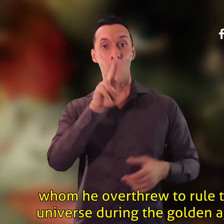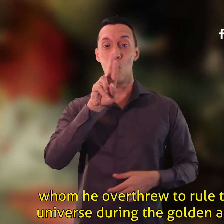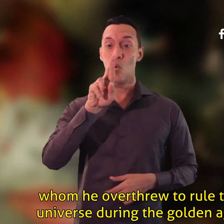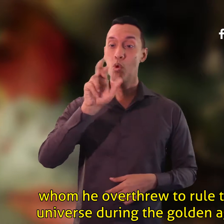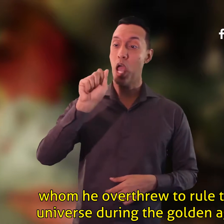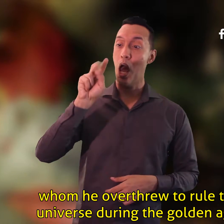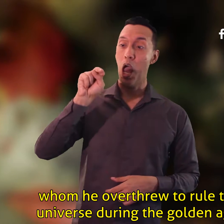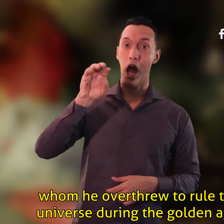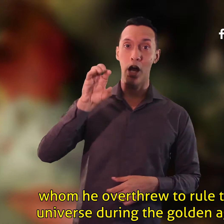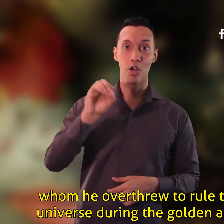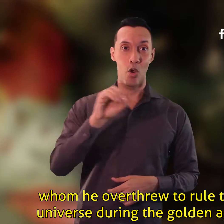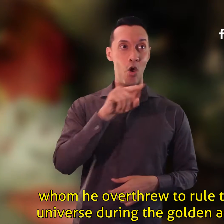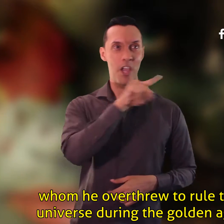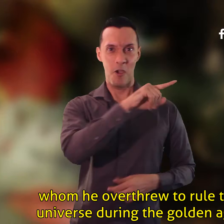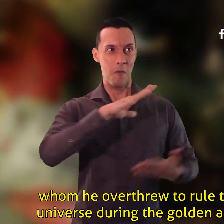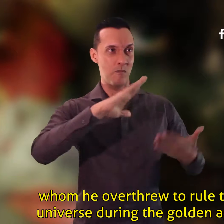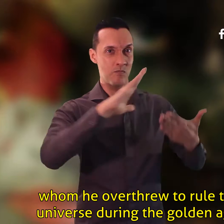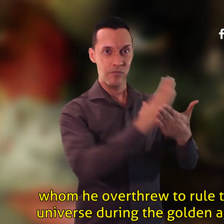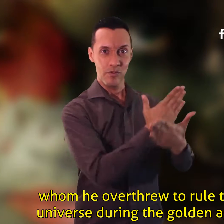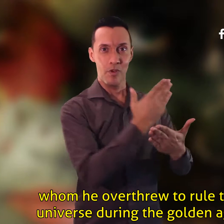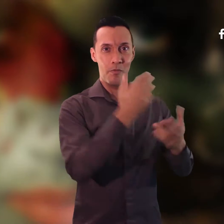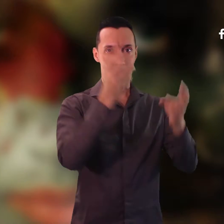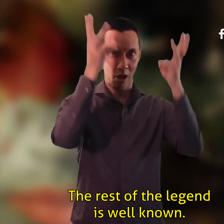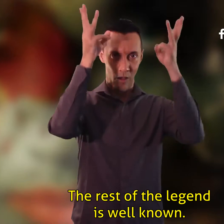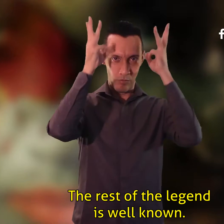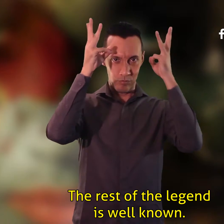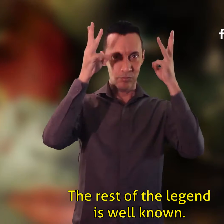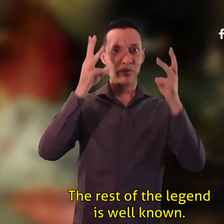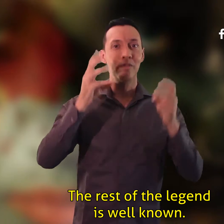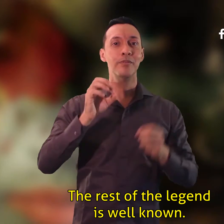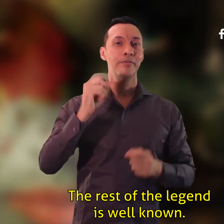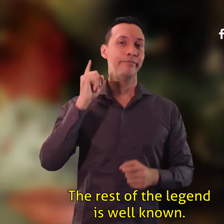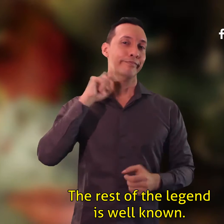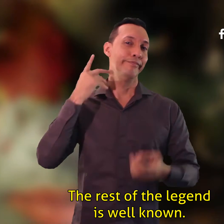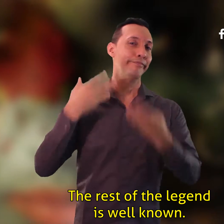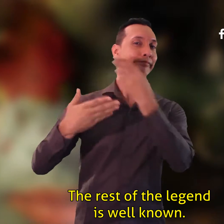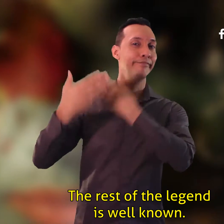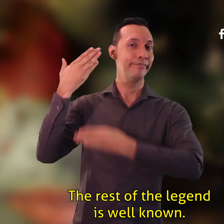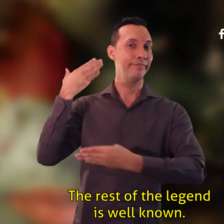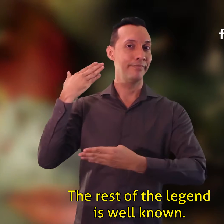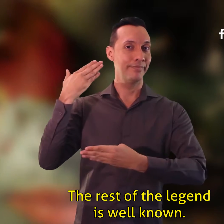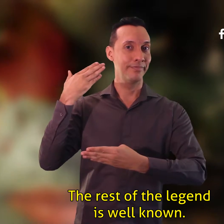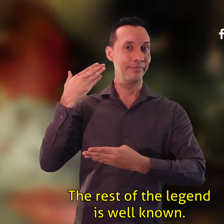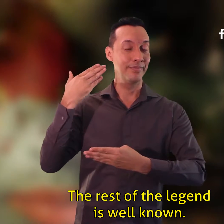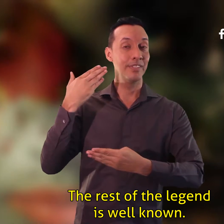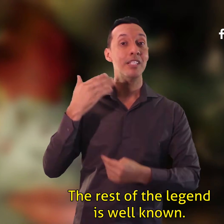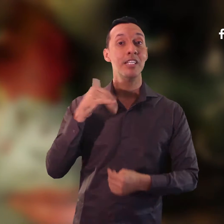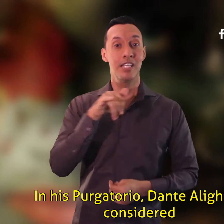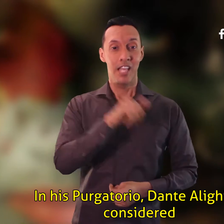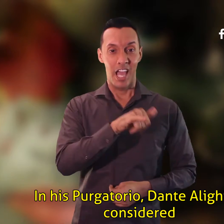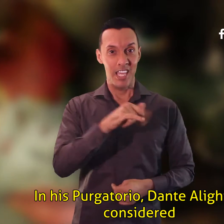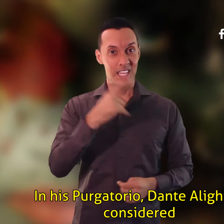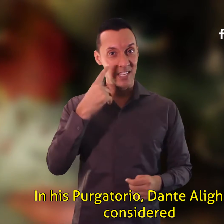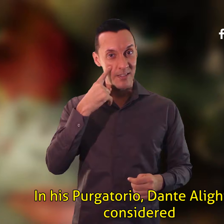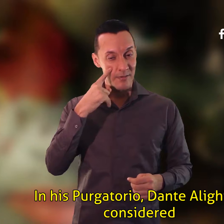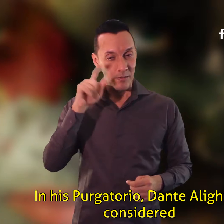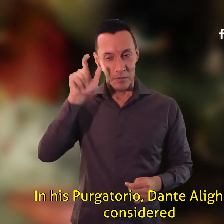para gobernar el universo en la edad dorada el resto de la leyenda es conocido dante